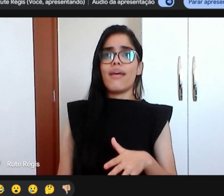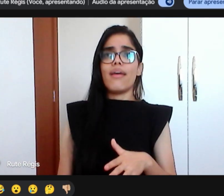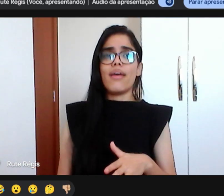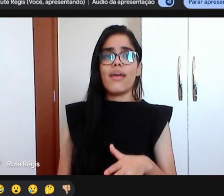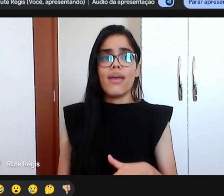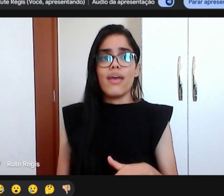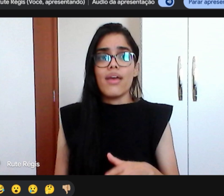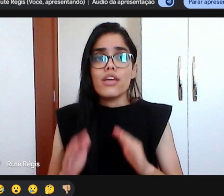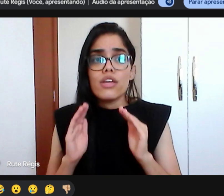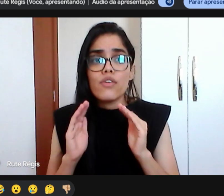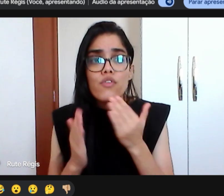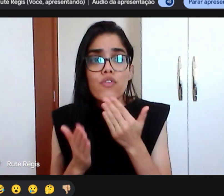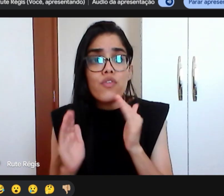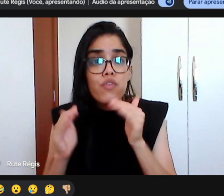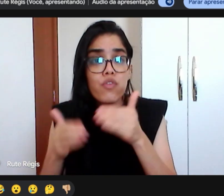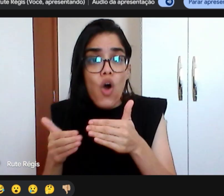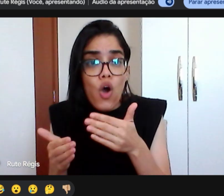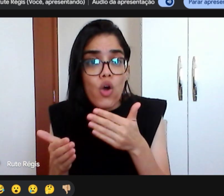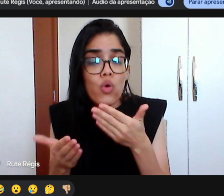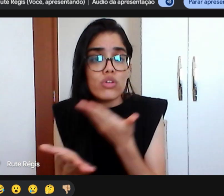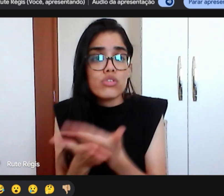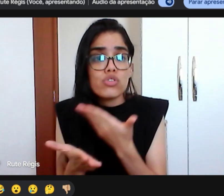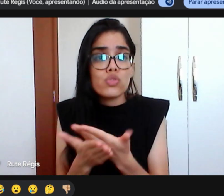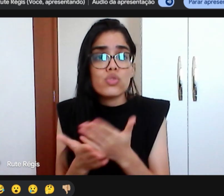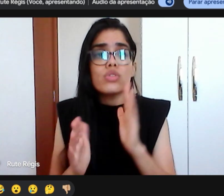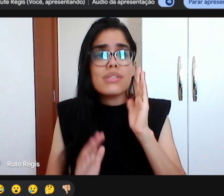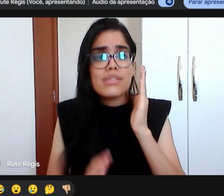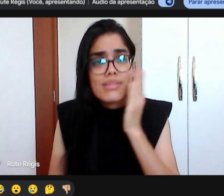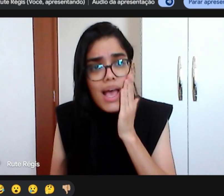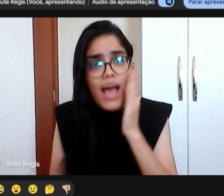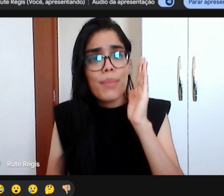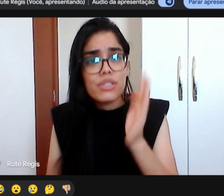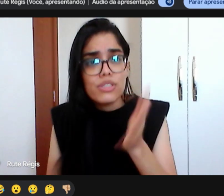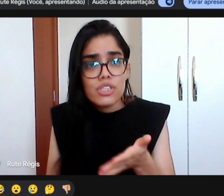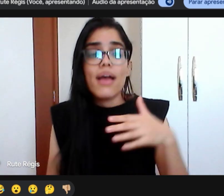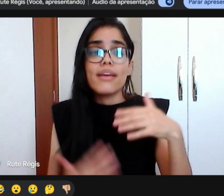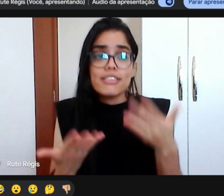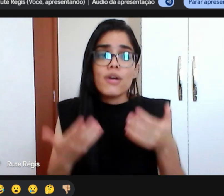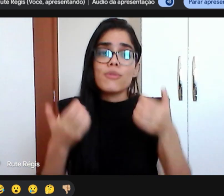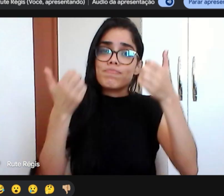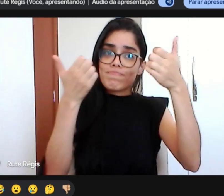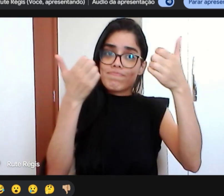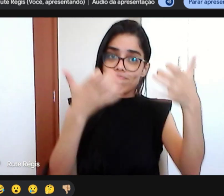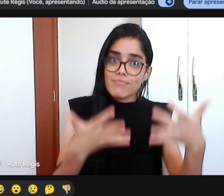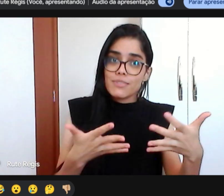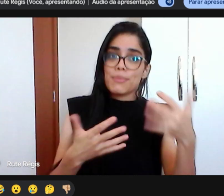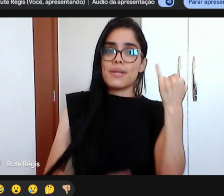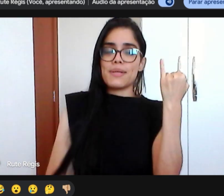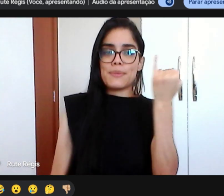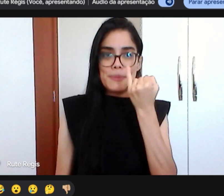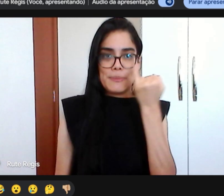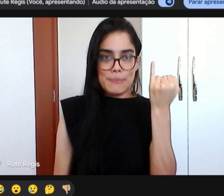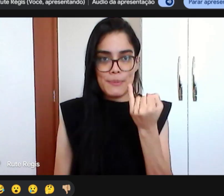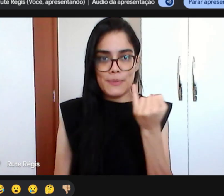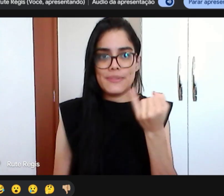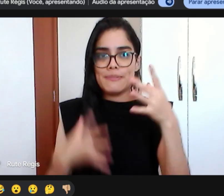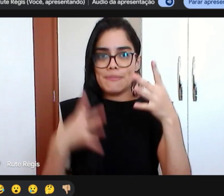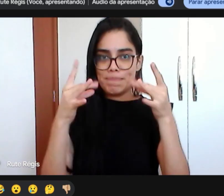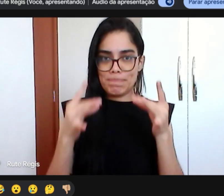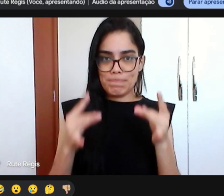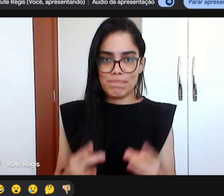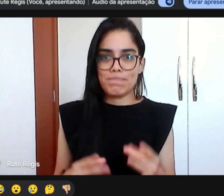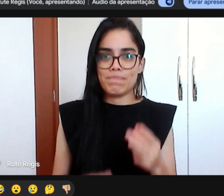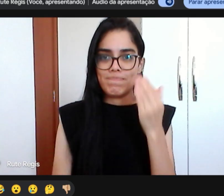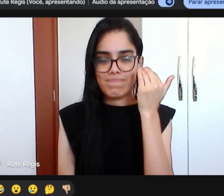Tá ciente da problemática que você quer resolver, quer discutir, para